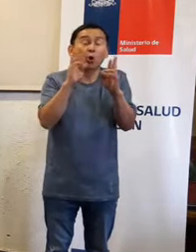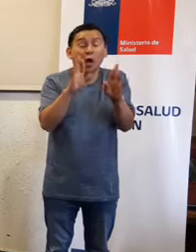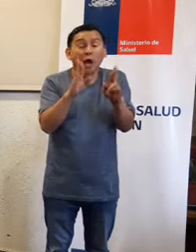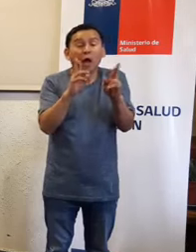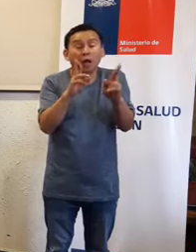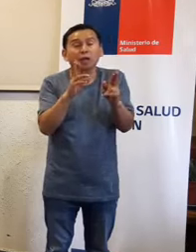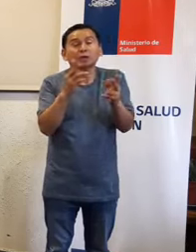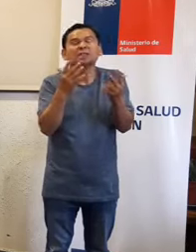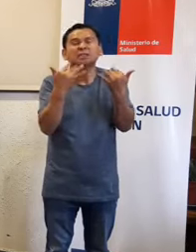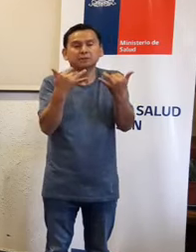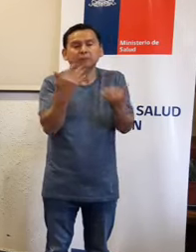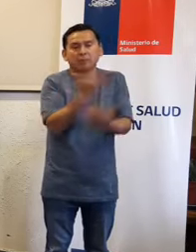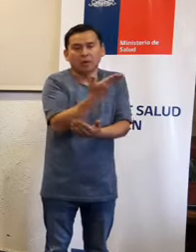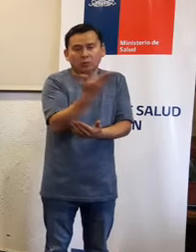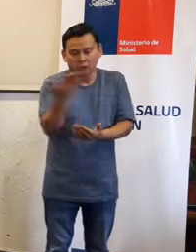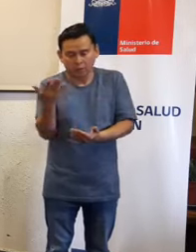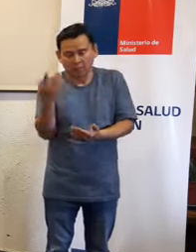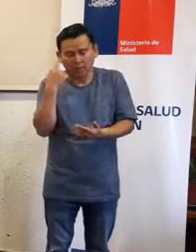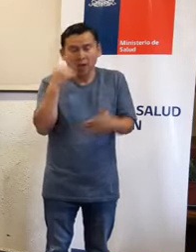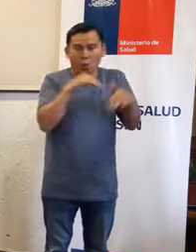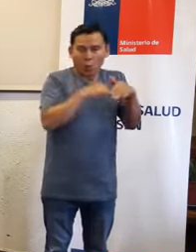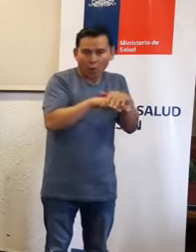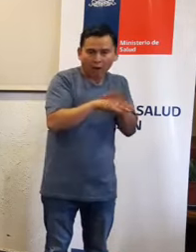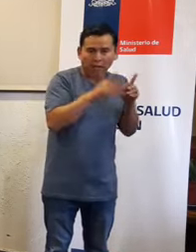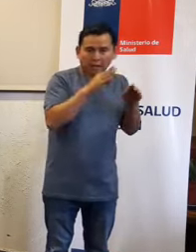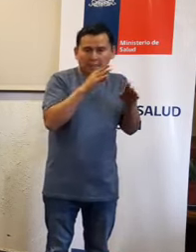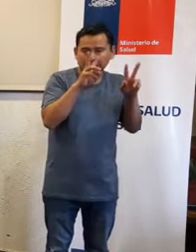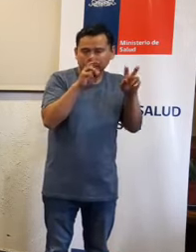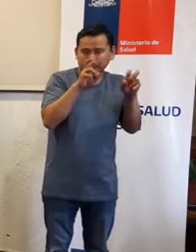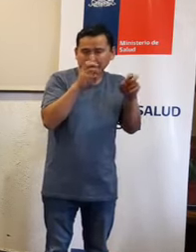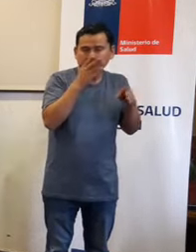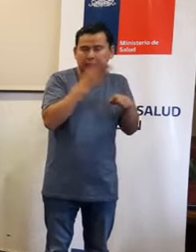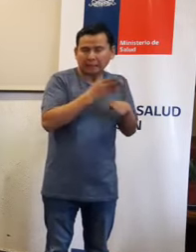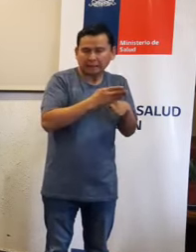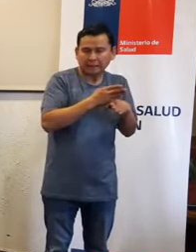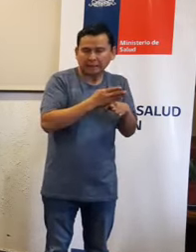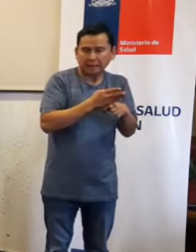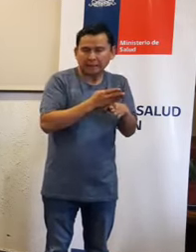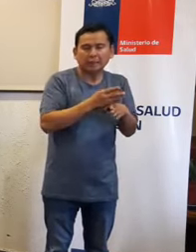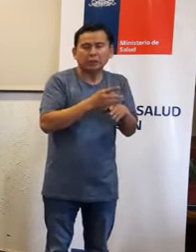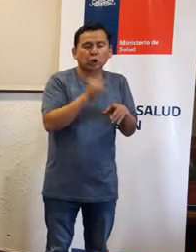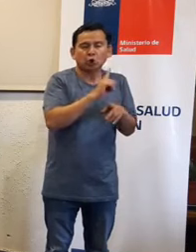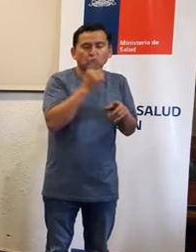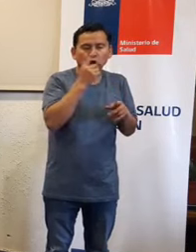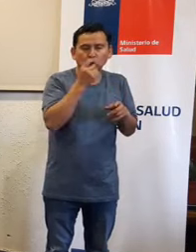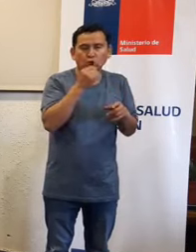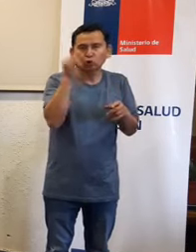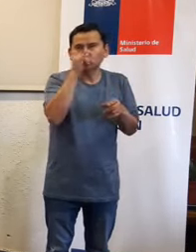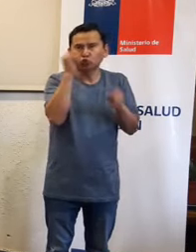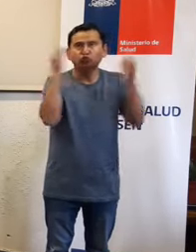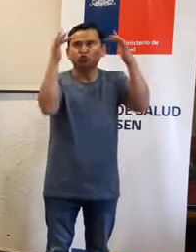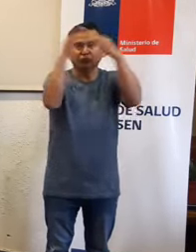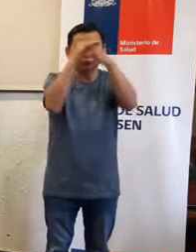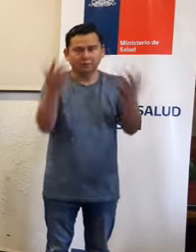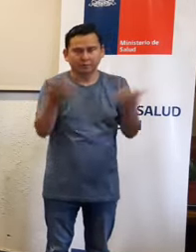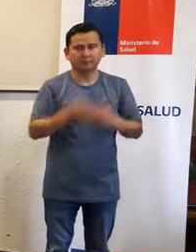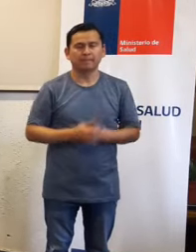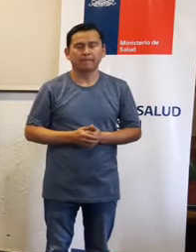para poder aprovisionarse en la medida de lo posible de combustibles no contaminantes y